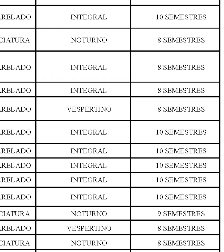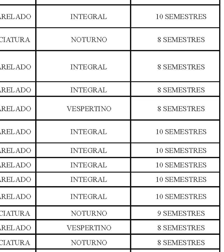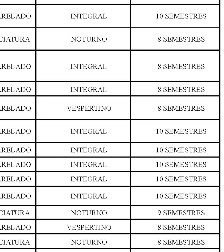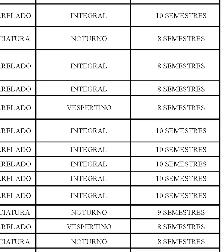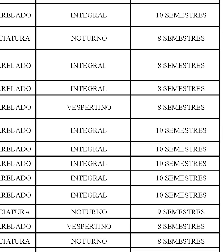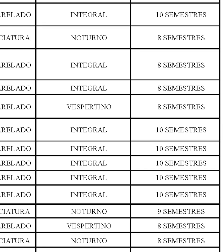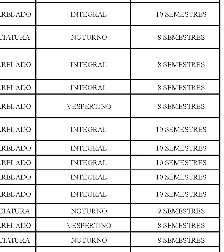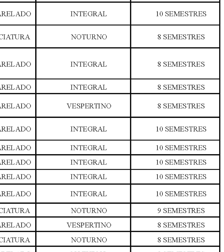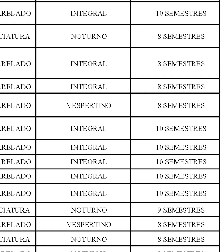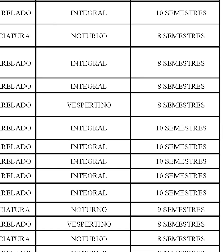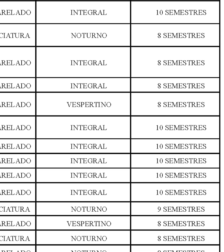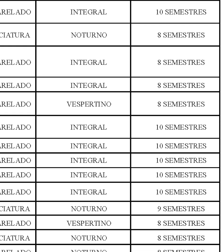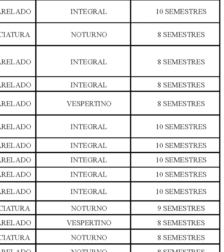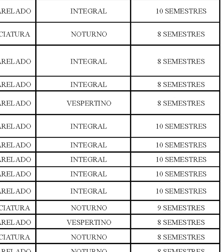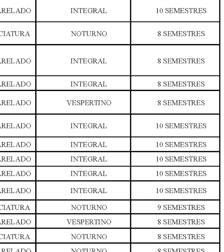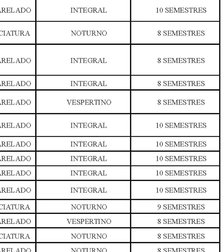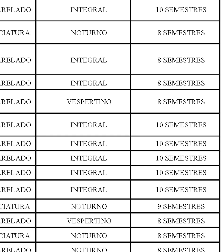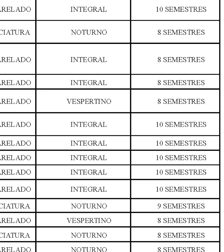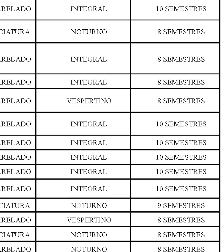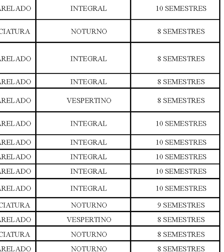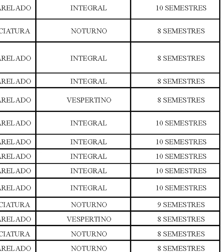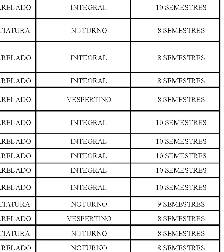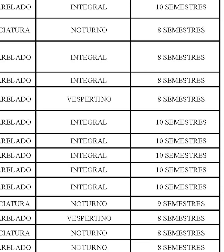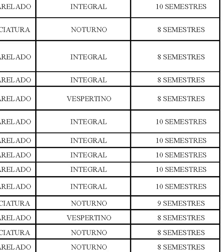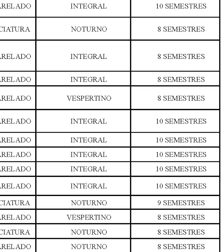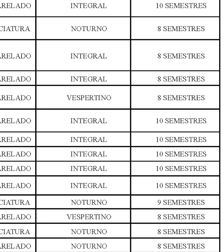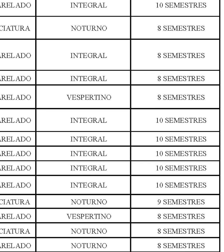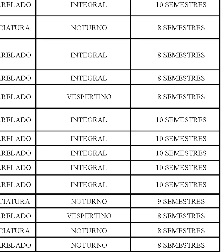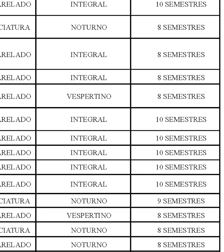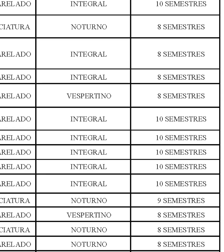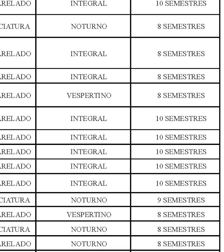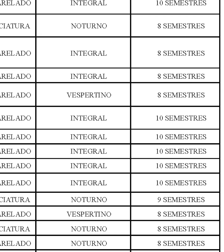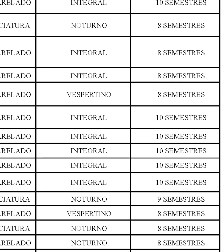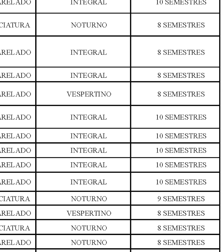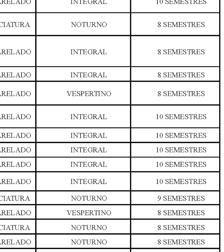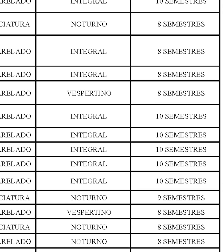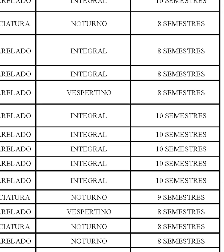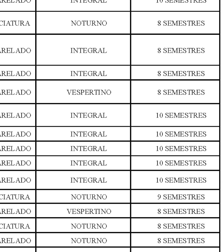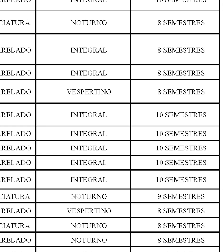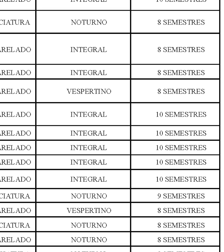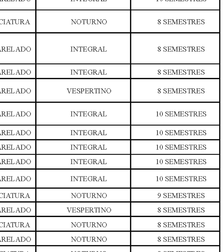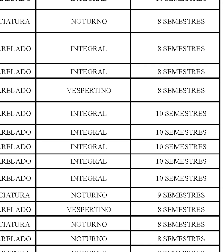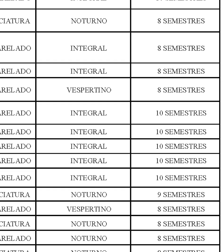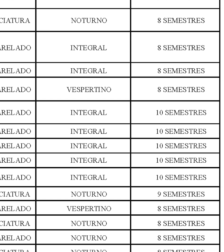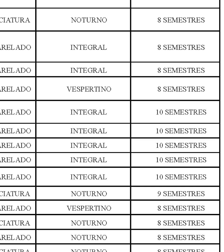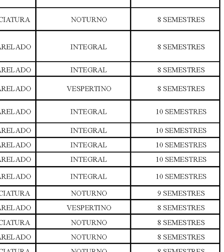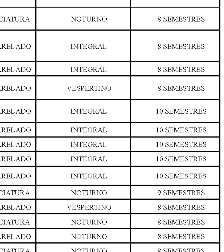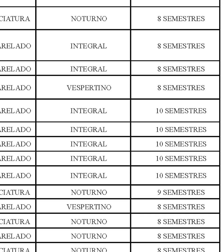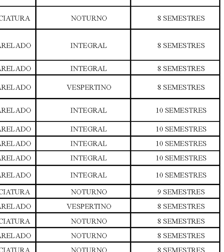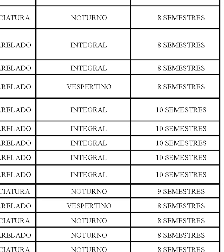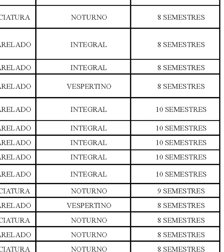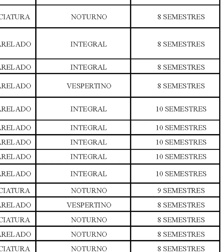Física. Bacharelado, integral, 10 semestres. Engenharia Química. Bacharelado,